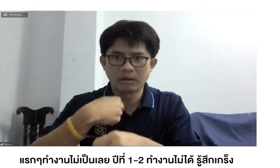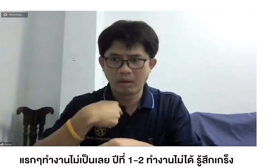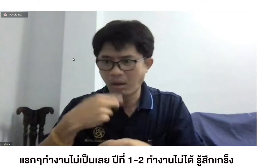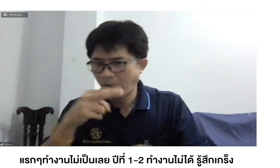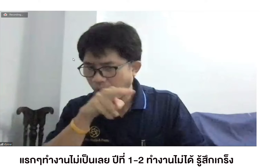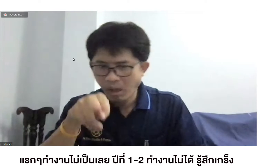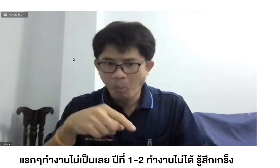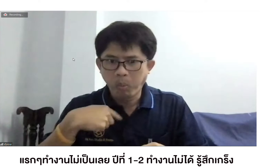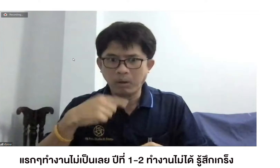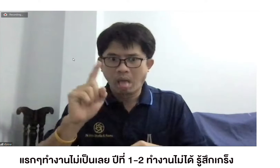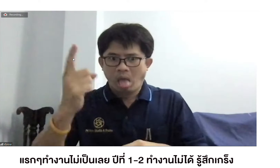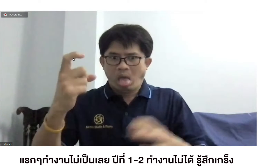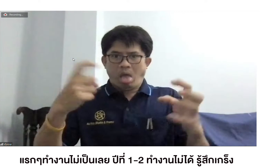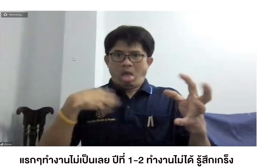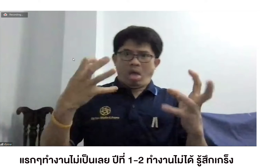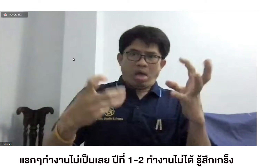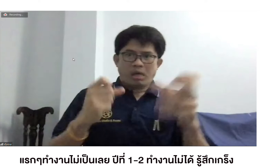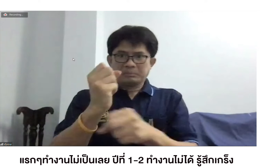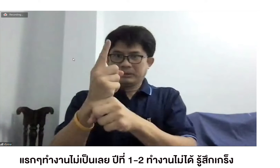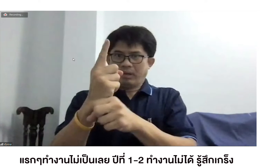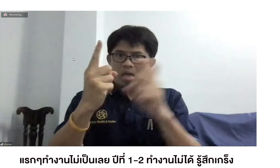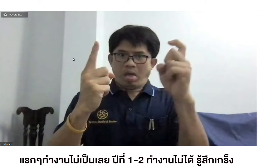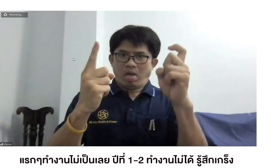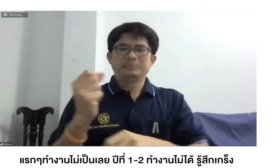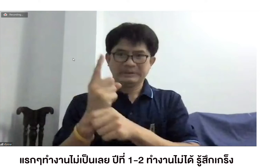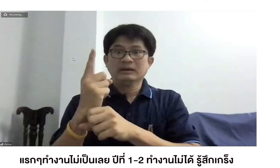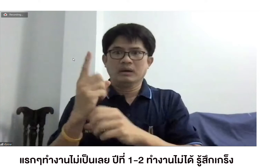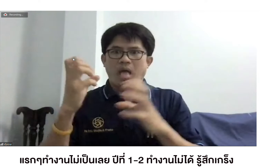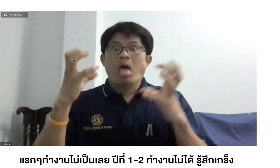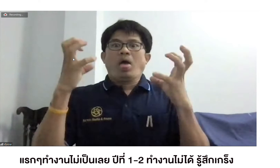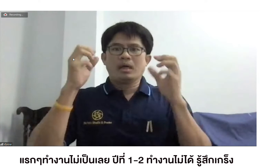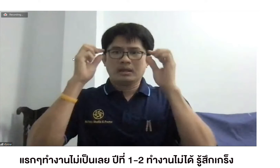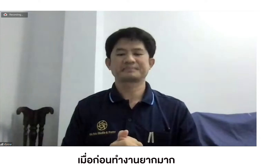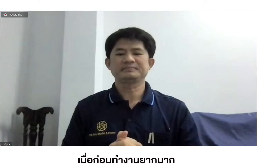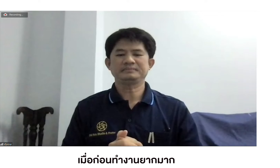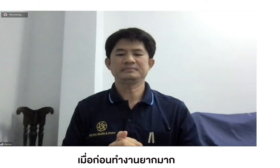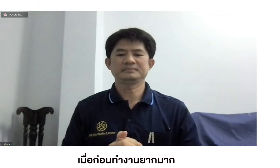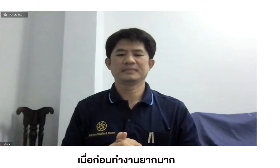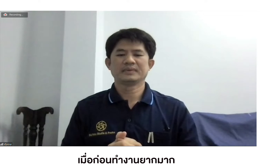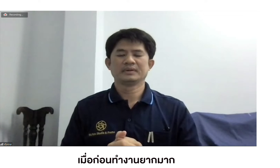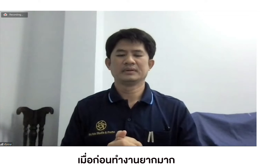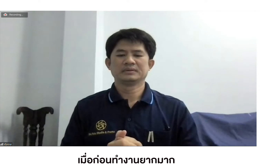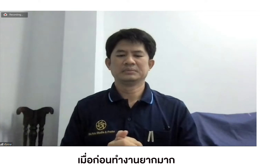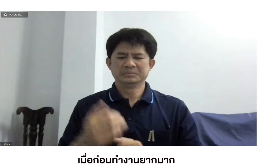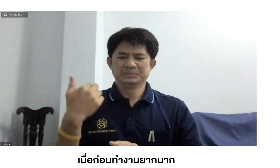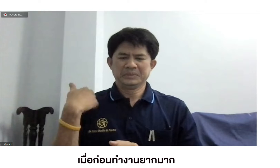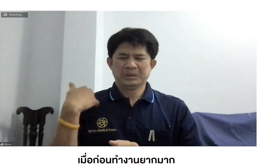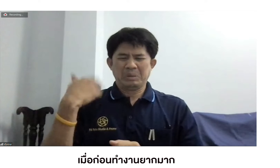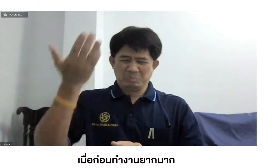ได้ครับปีที่1ปีที่2นี่คือแบบยังแบบโหรู้สึกว่าทำไม่ได้เก่งก่อนนะครับก็คือทำ